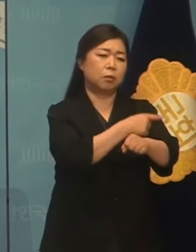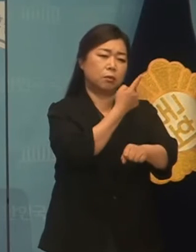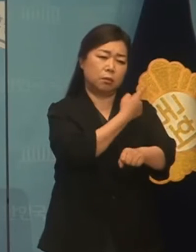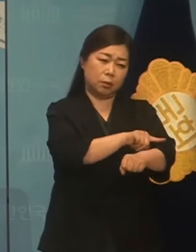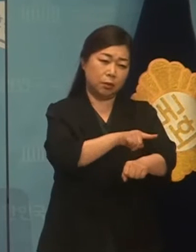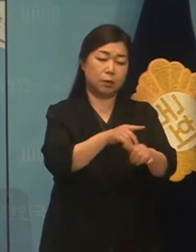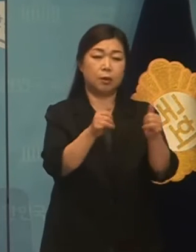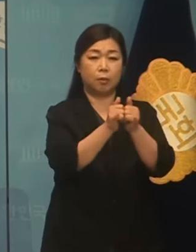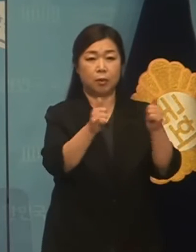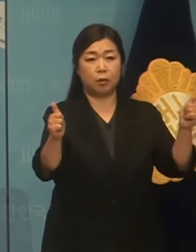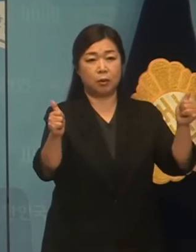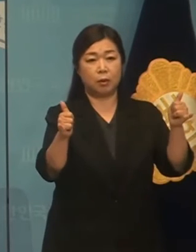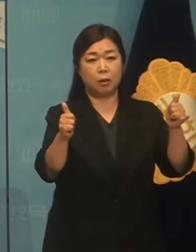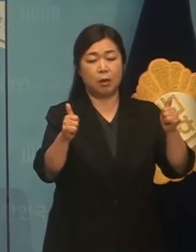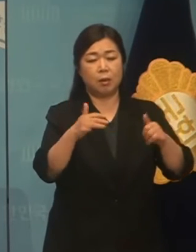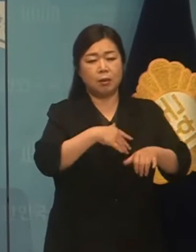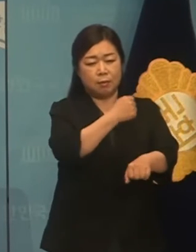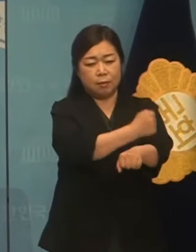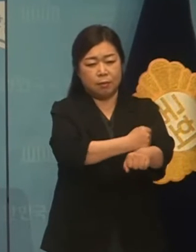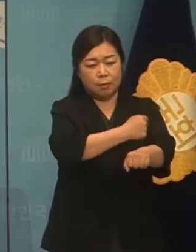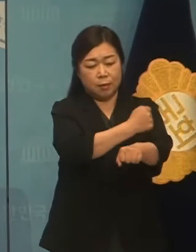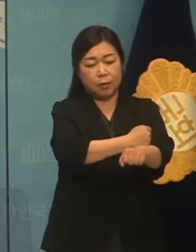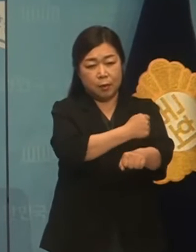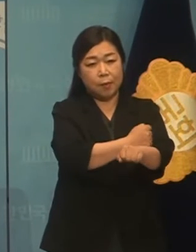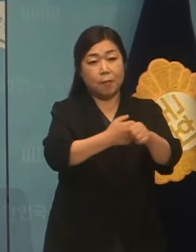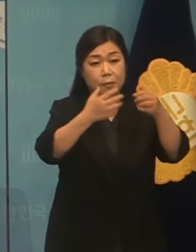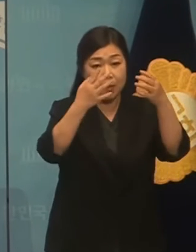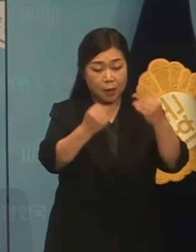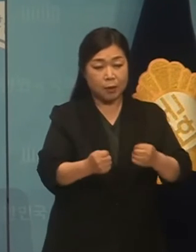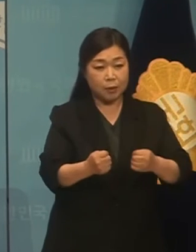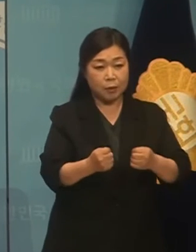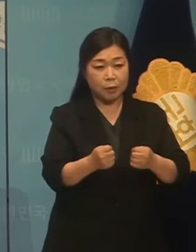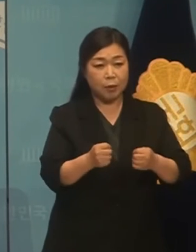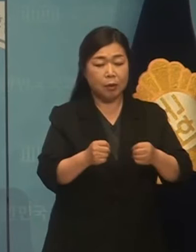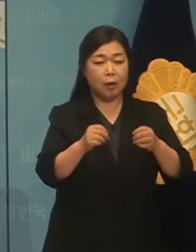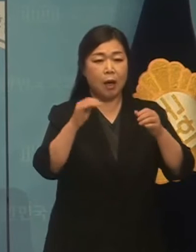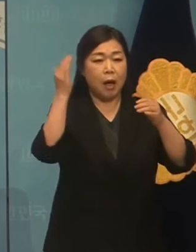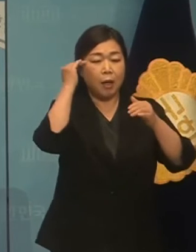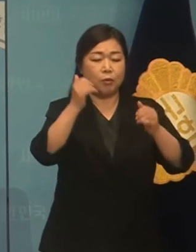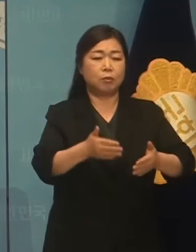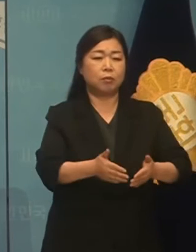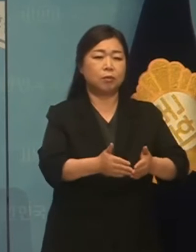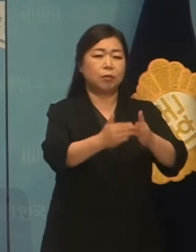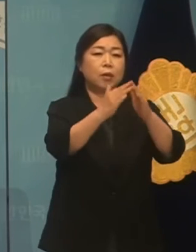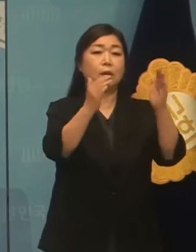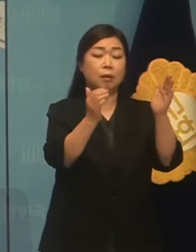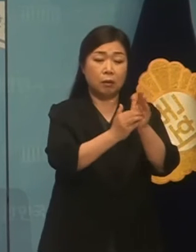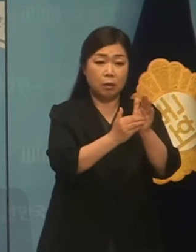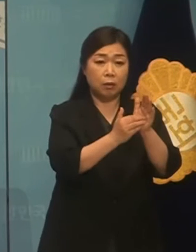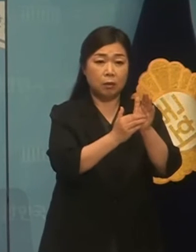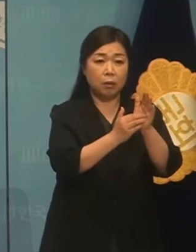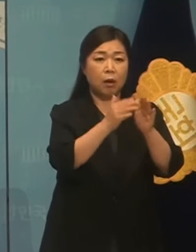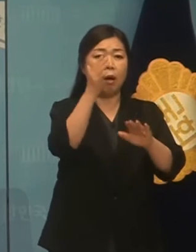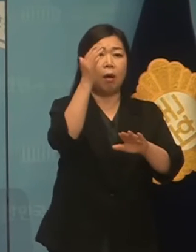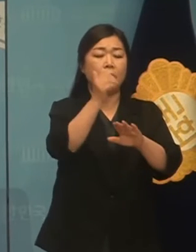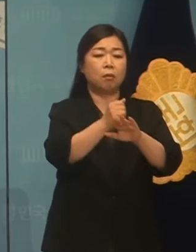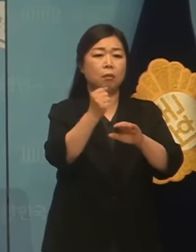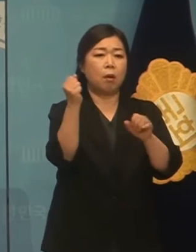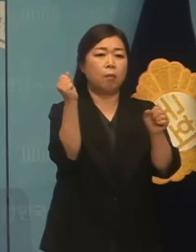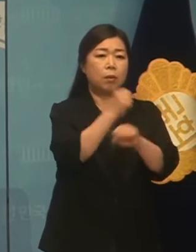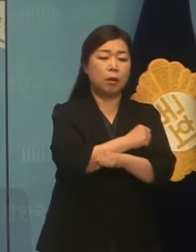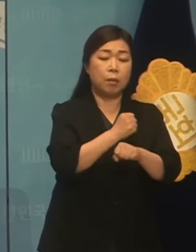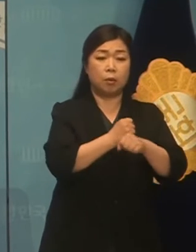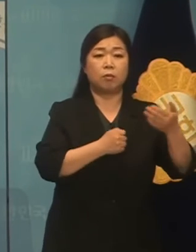무능력자들이 피눈물로 쌓아올린 찬란한 대한민국을 결단내고 있습니다. 토착적